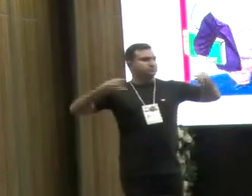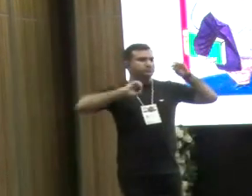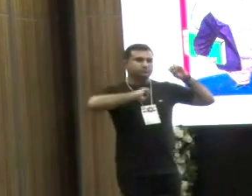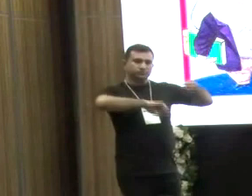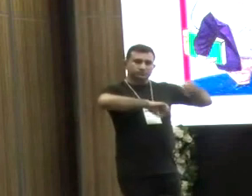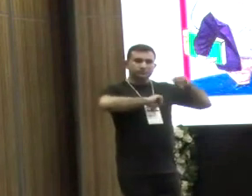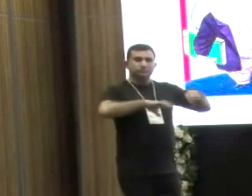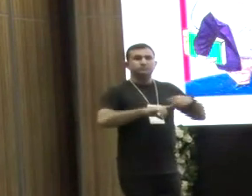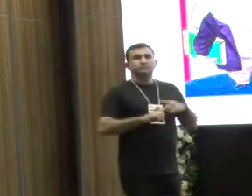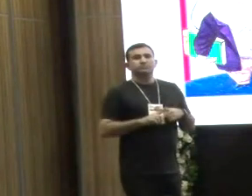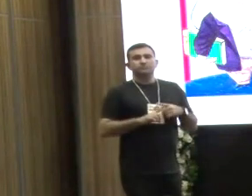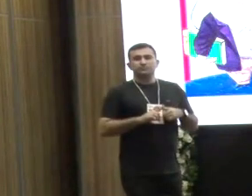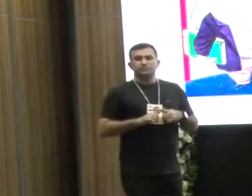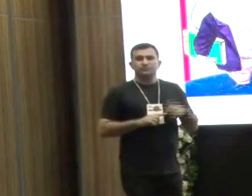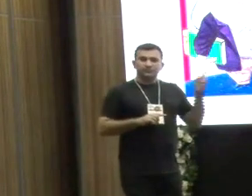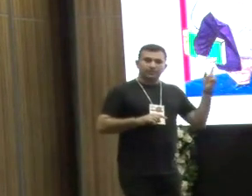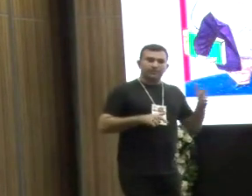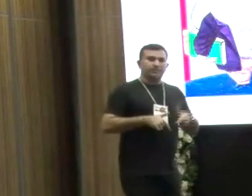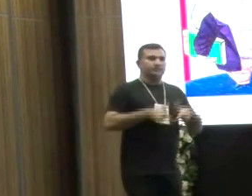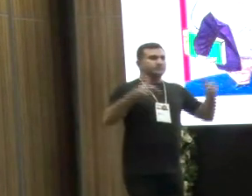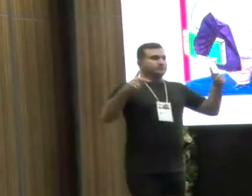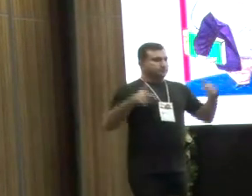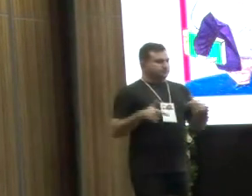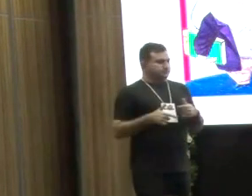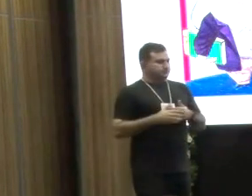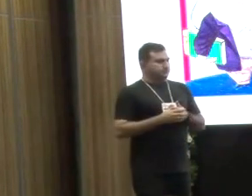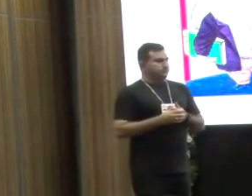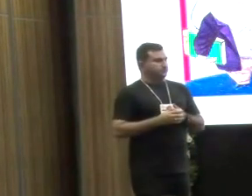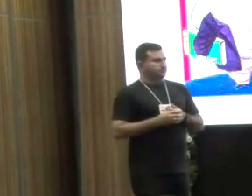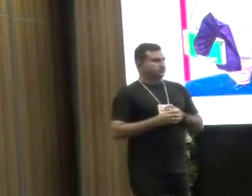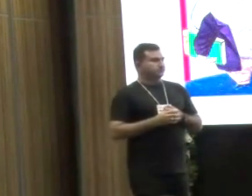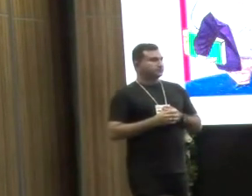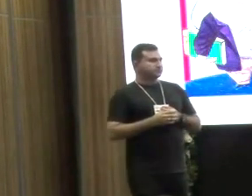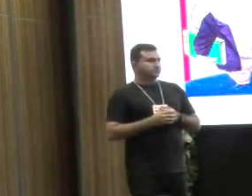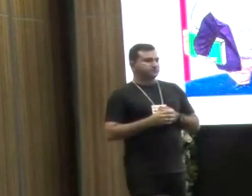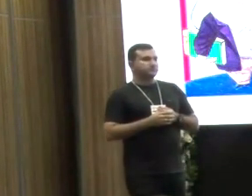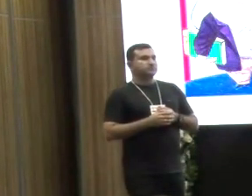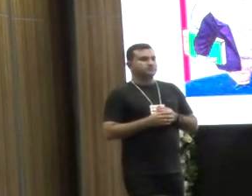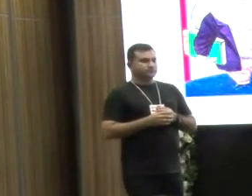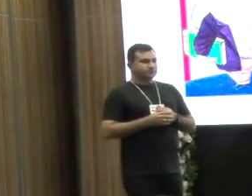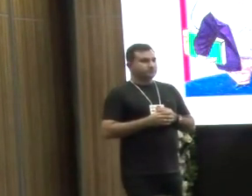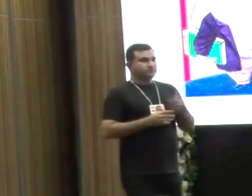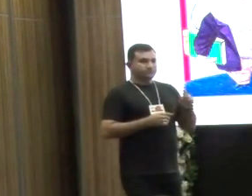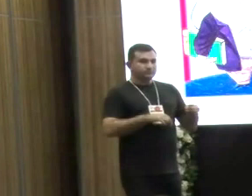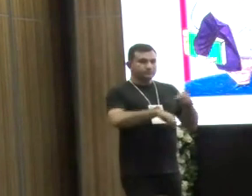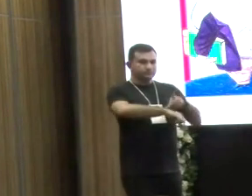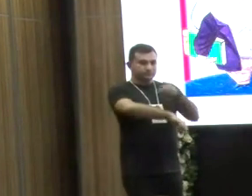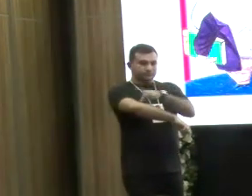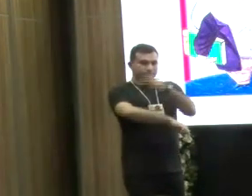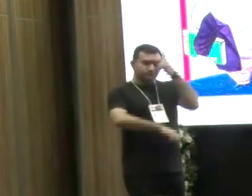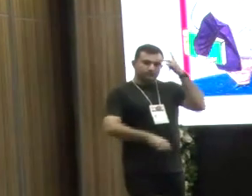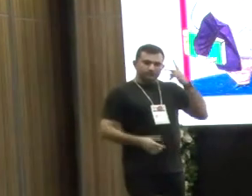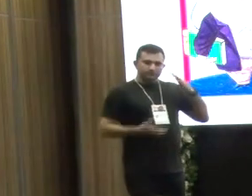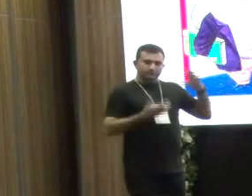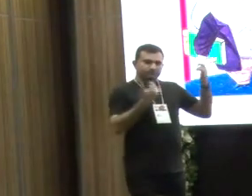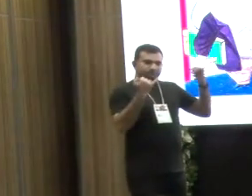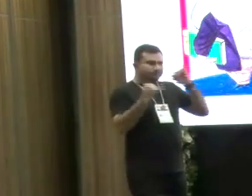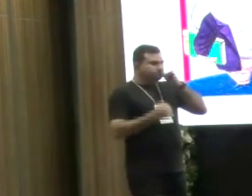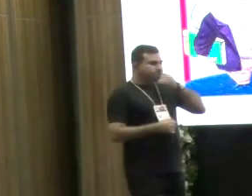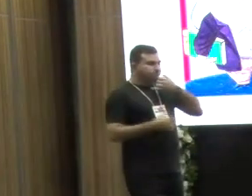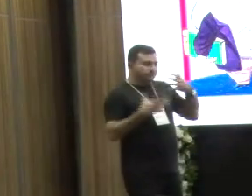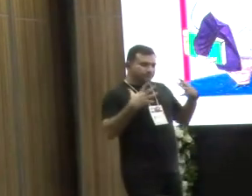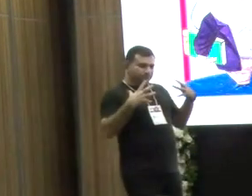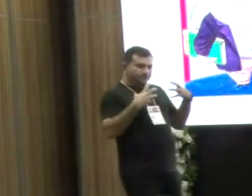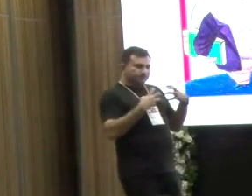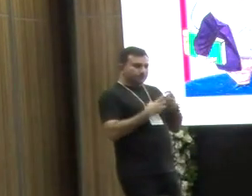obra dele, que toma repercussão mundial, Pedagogia do Oprimido, já traz a tríade